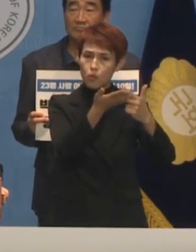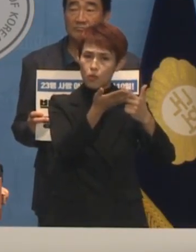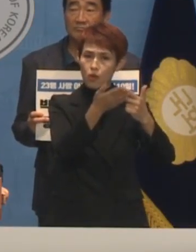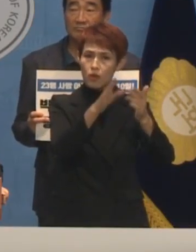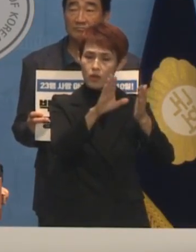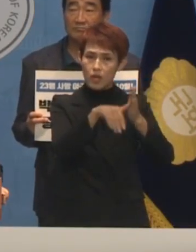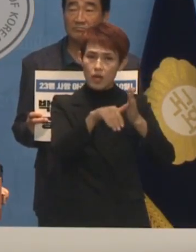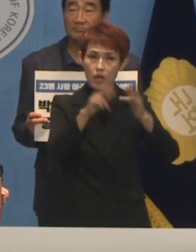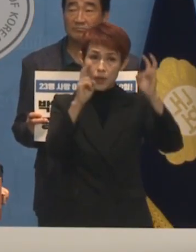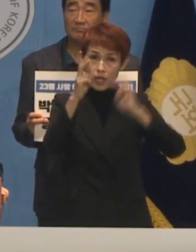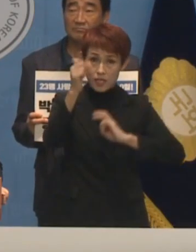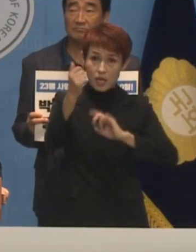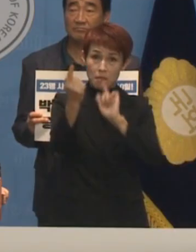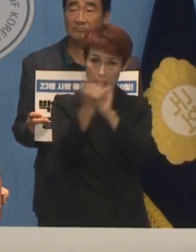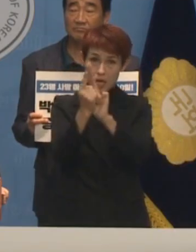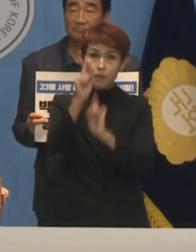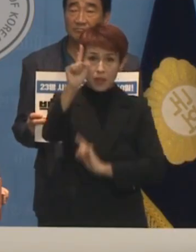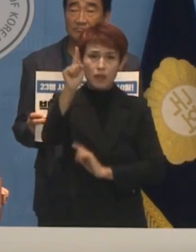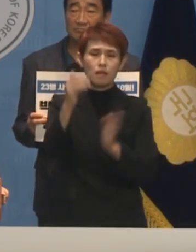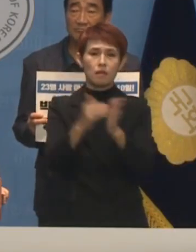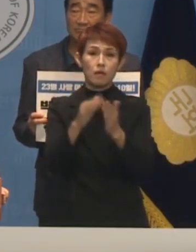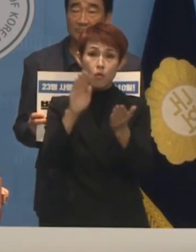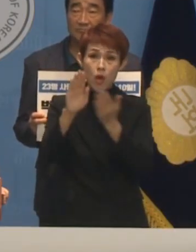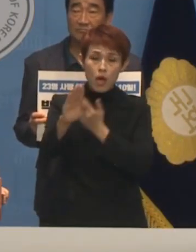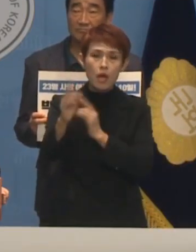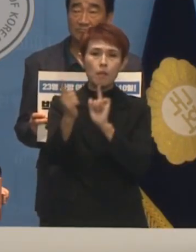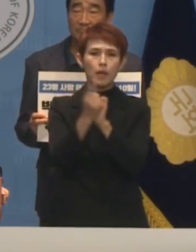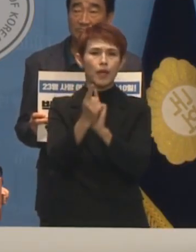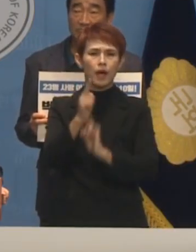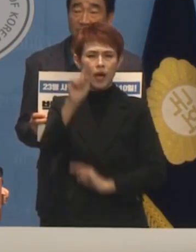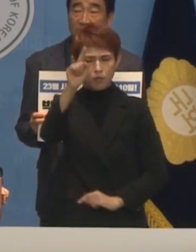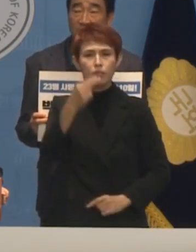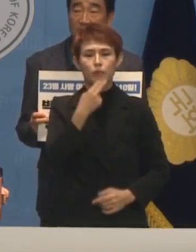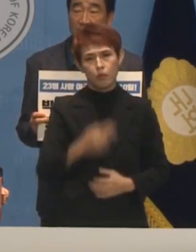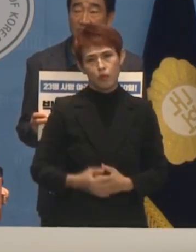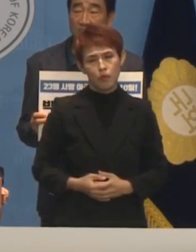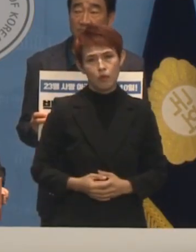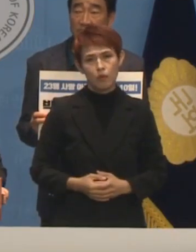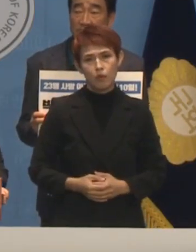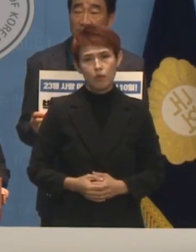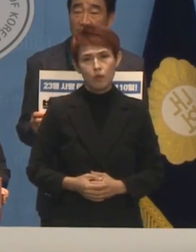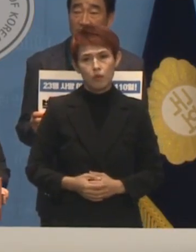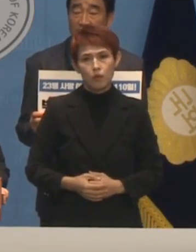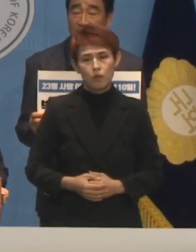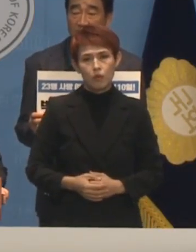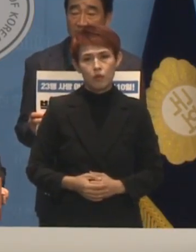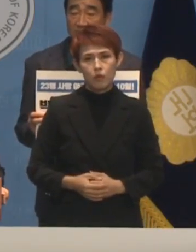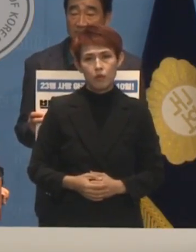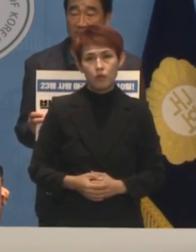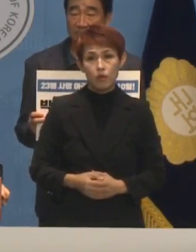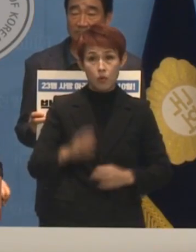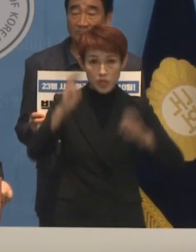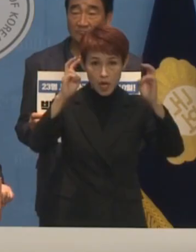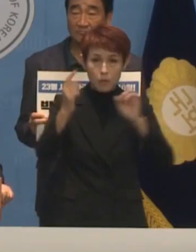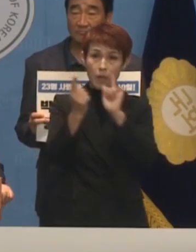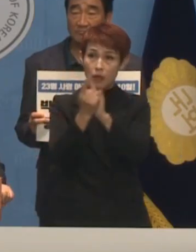대표를 만난 것 이후로 단 한 번도 아리셀 측과 만남을 가진 적이 없습니다. 회사가 거부했기